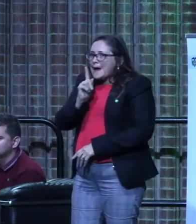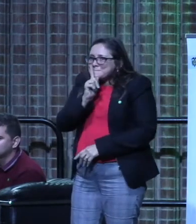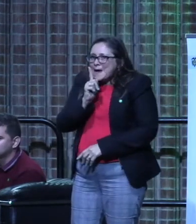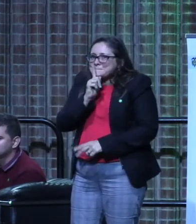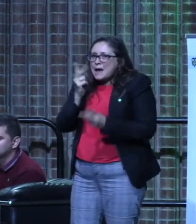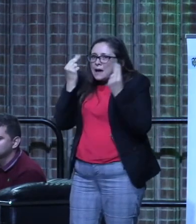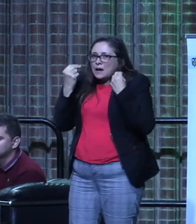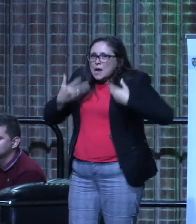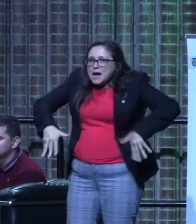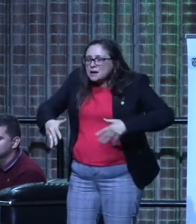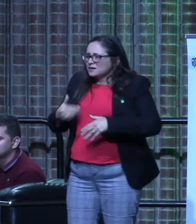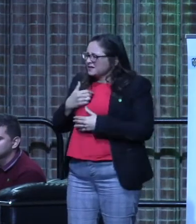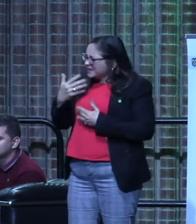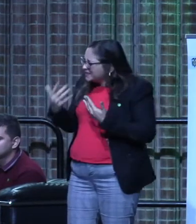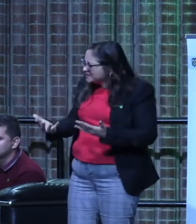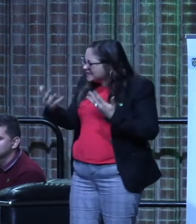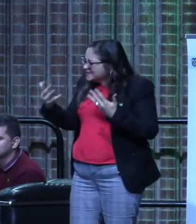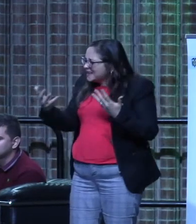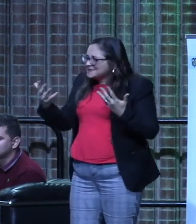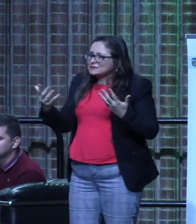acciones que generen impacto